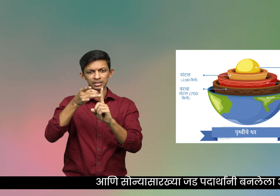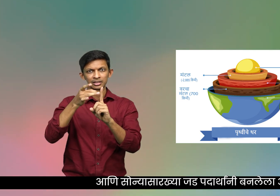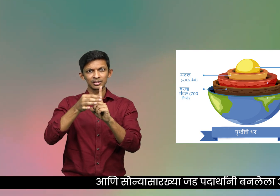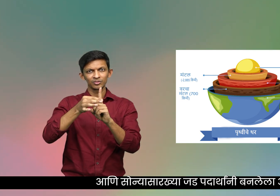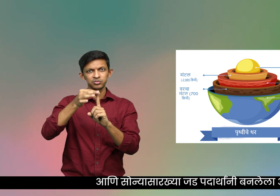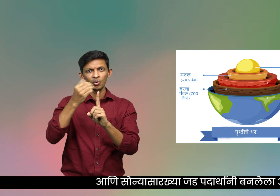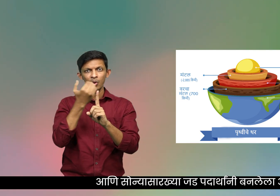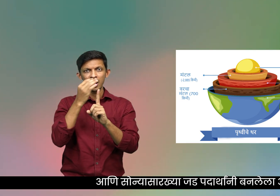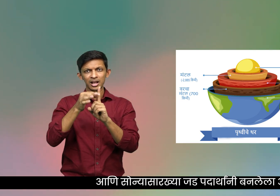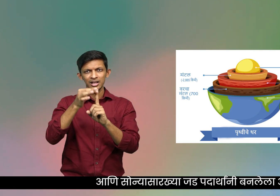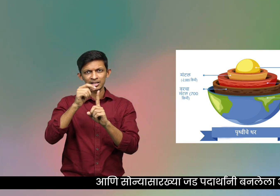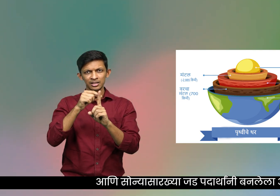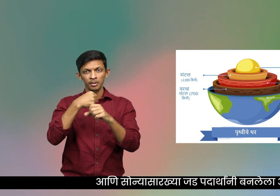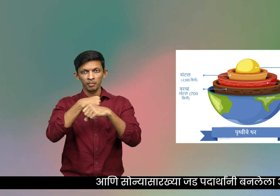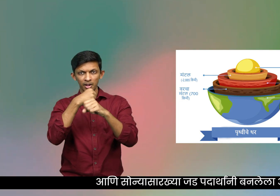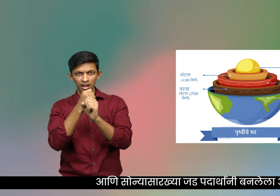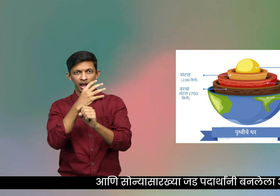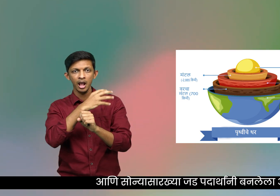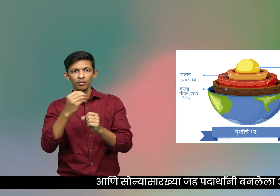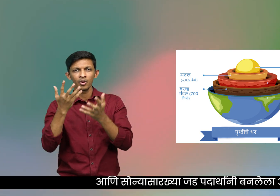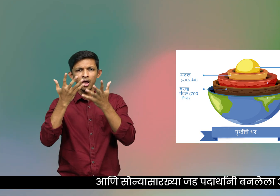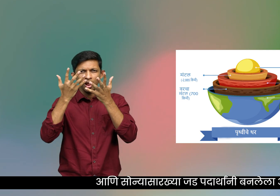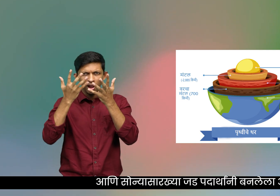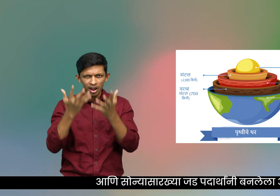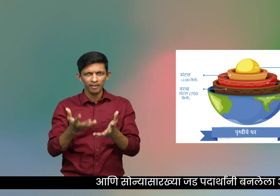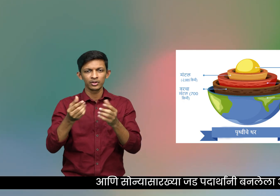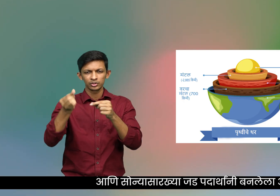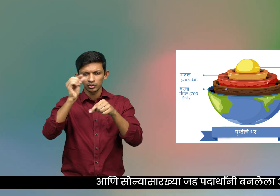आणि सोन्यासारख्या जड पदार्थांनी बनलेला आहे.